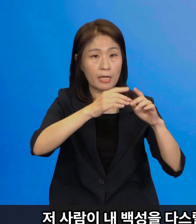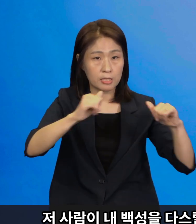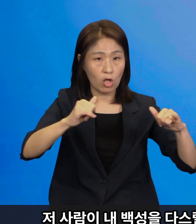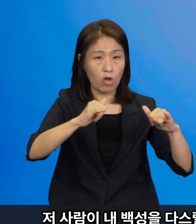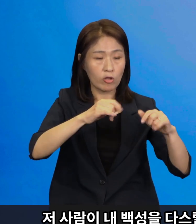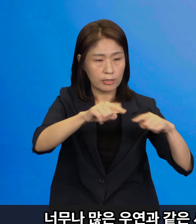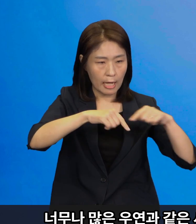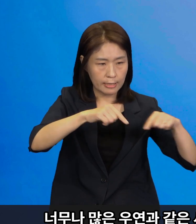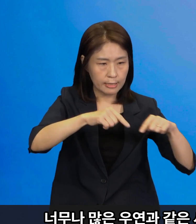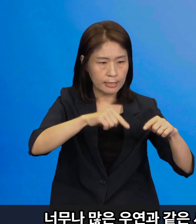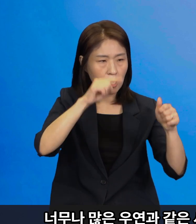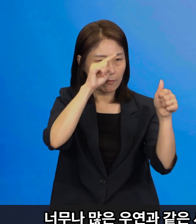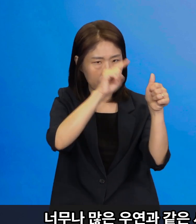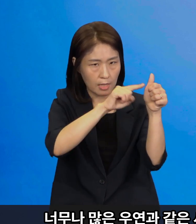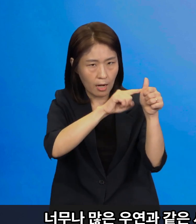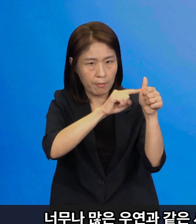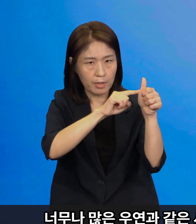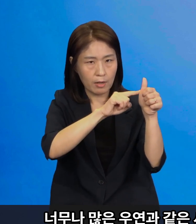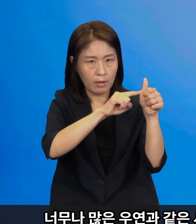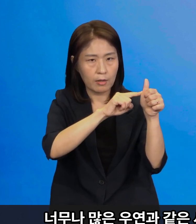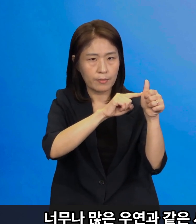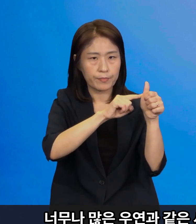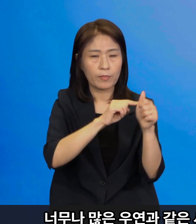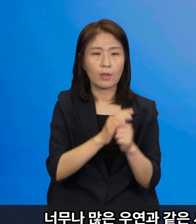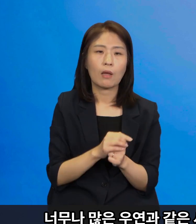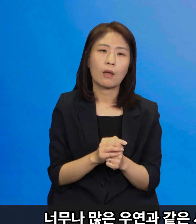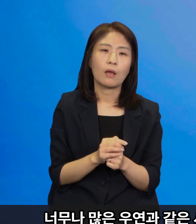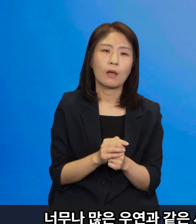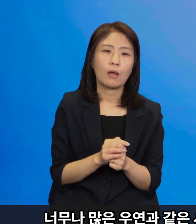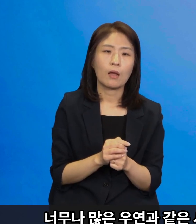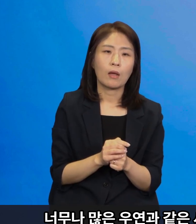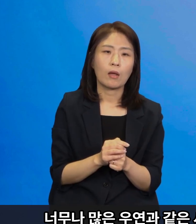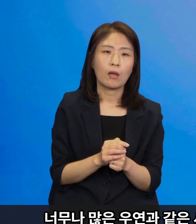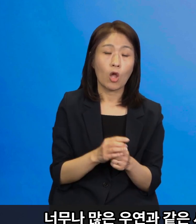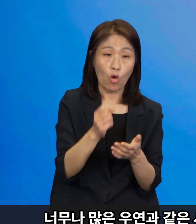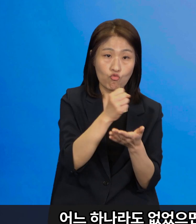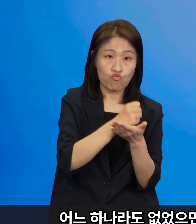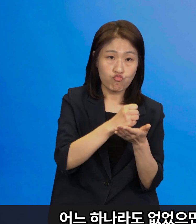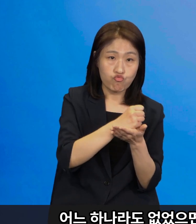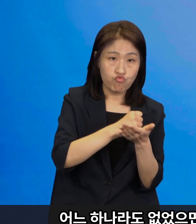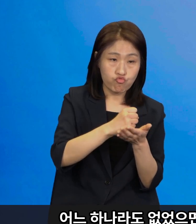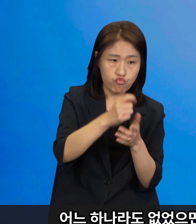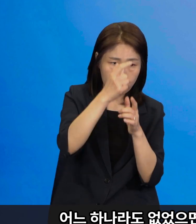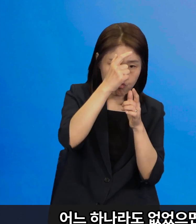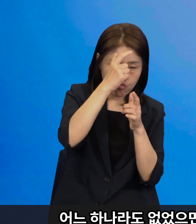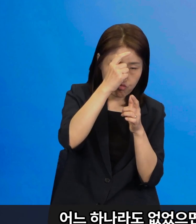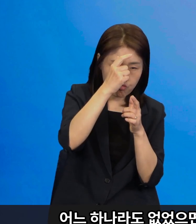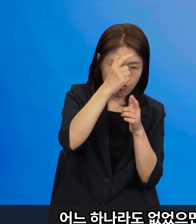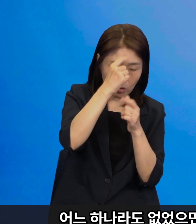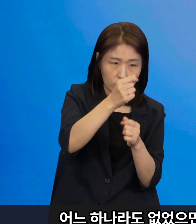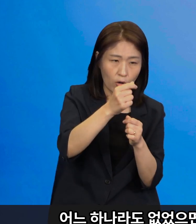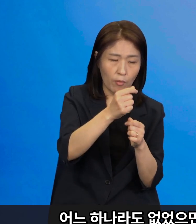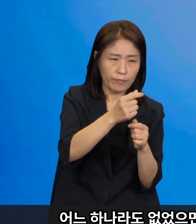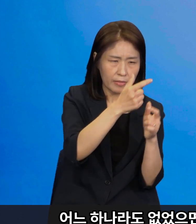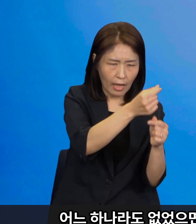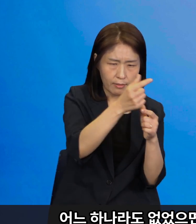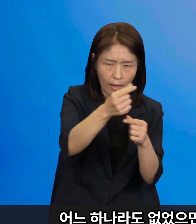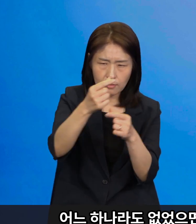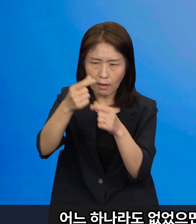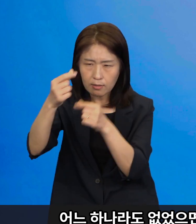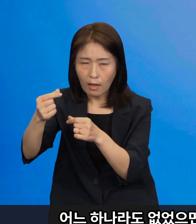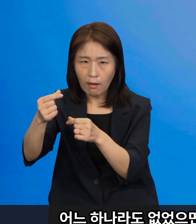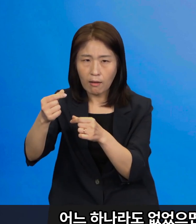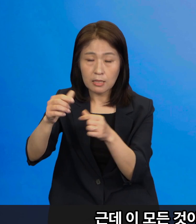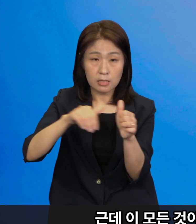말씀을 하시는 거예요. 너무나 많은 우연과 같은 사건들과 만남들이 지금 막 이어졌는데 어느 하나라도 없었으면 사울은 왕이